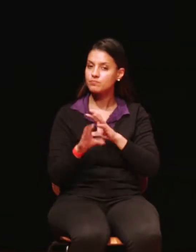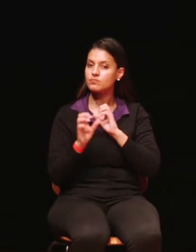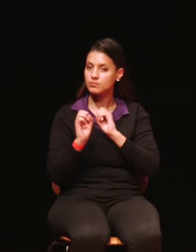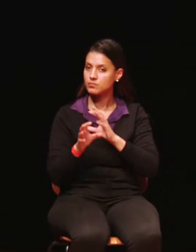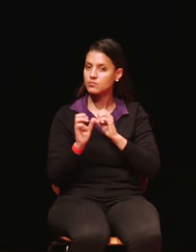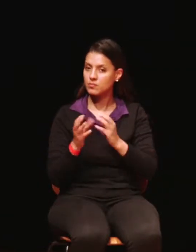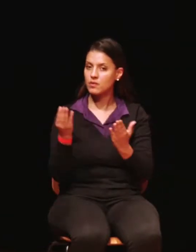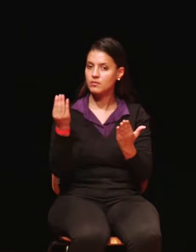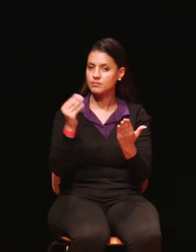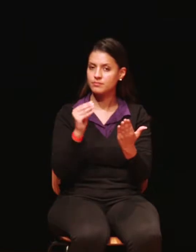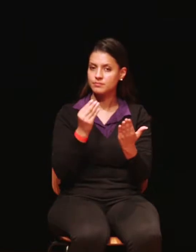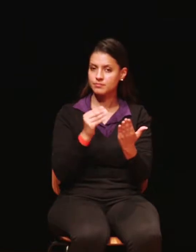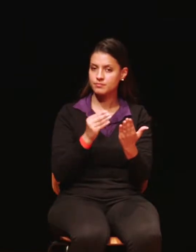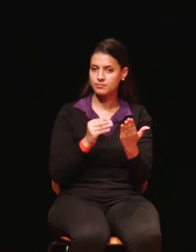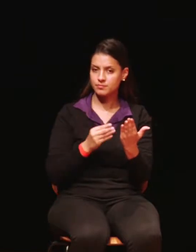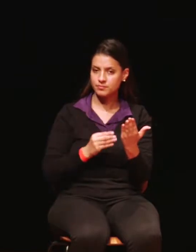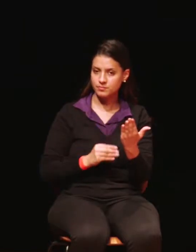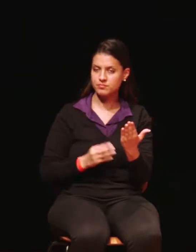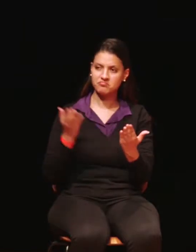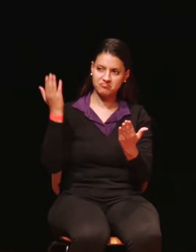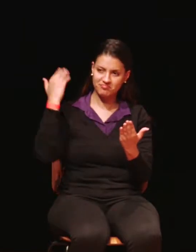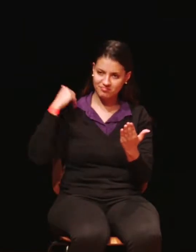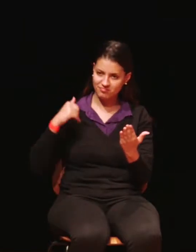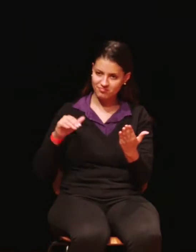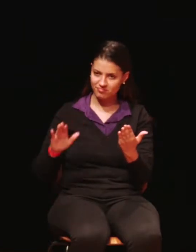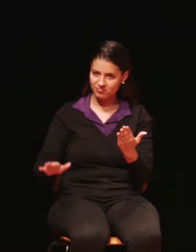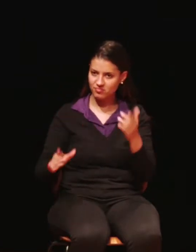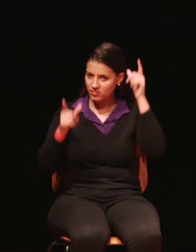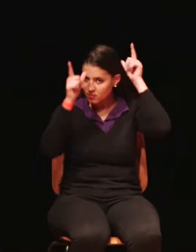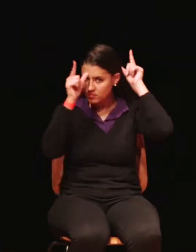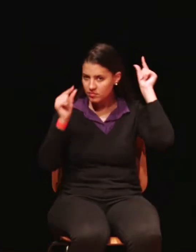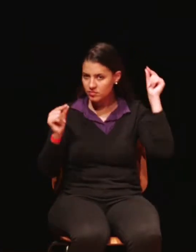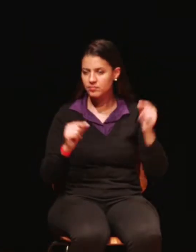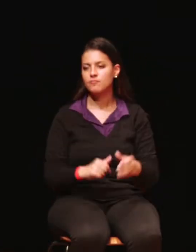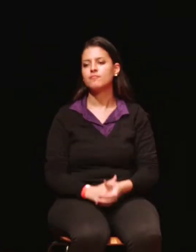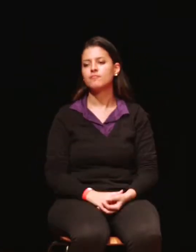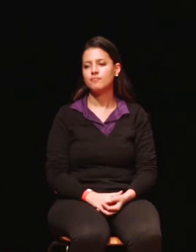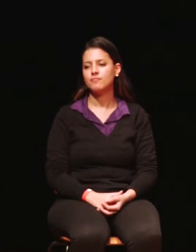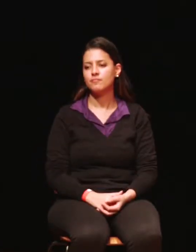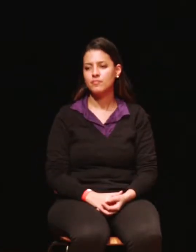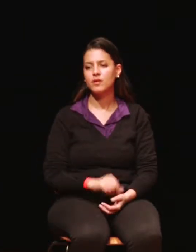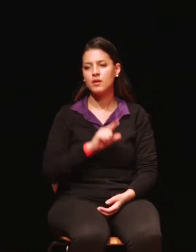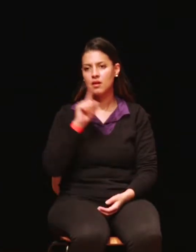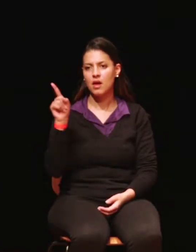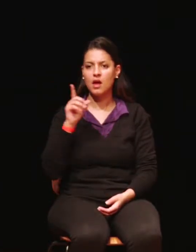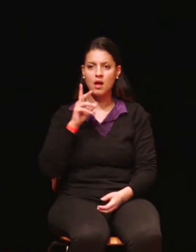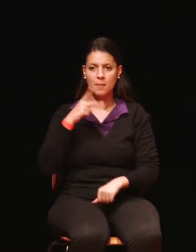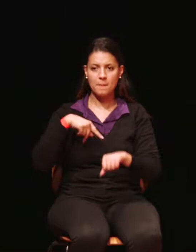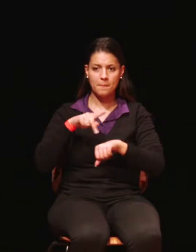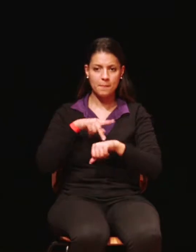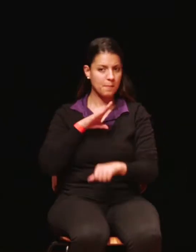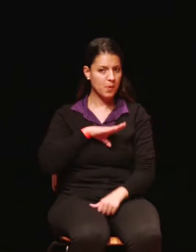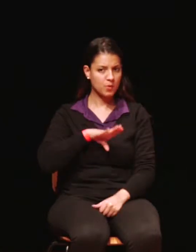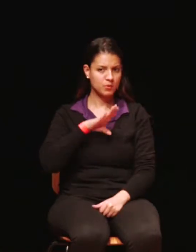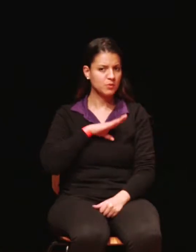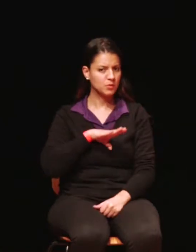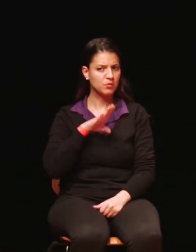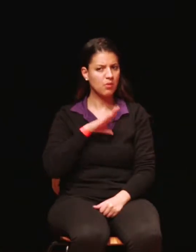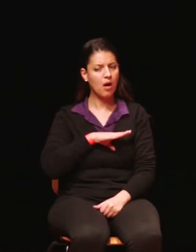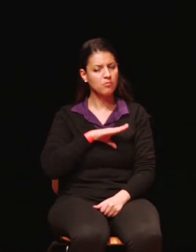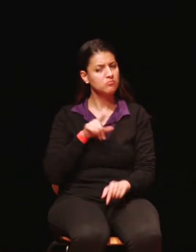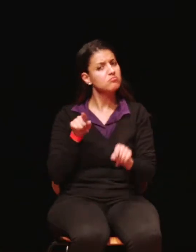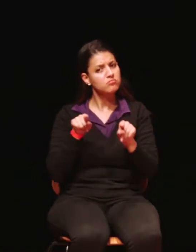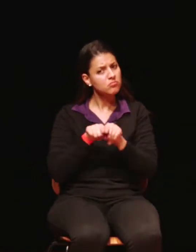ensinamentos desses príncipes, né, desses meninos reis. Portugal não ficou à margem da produção de